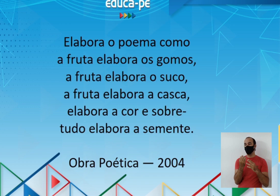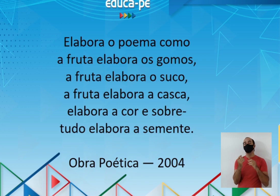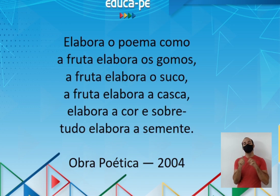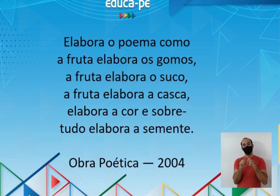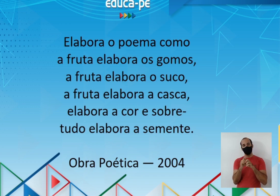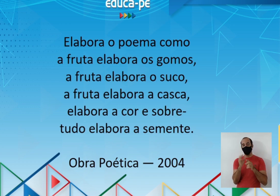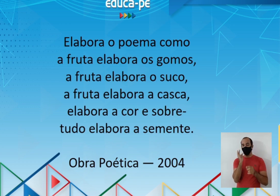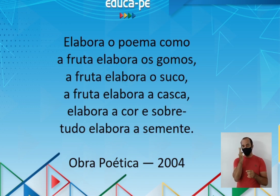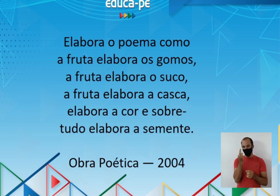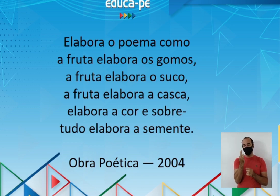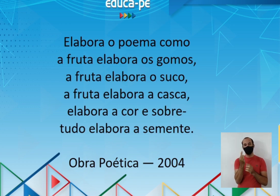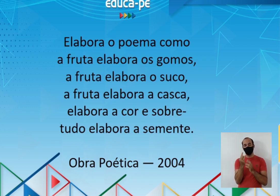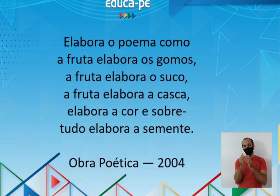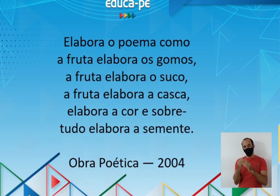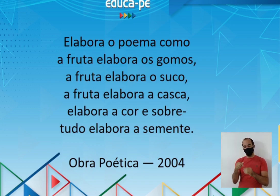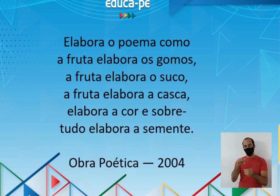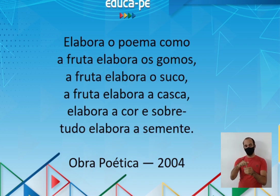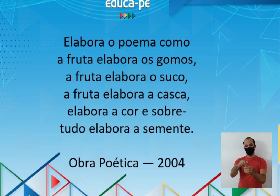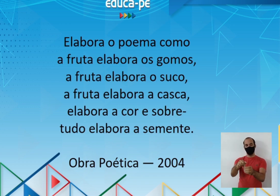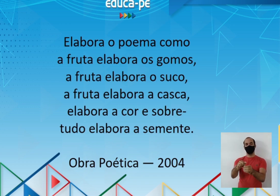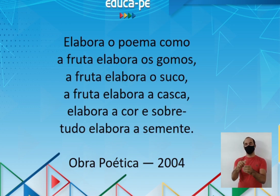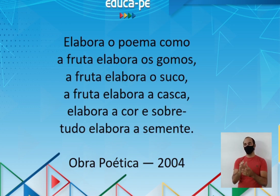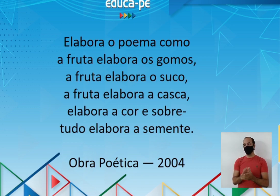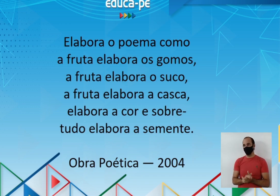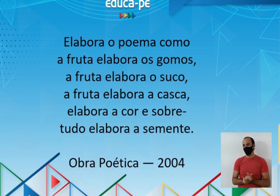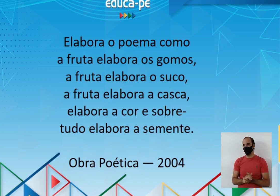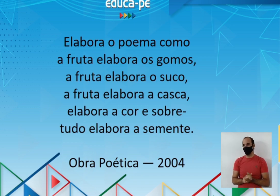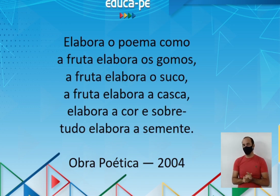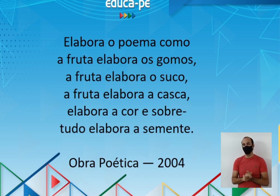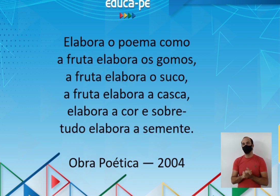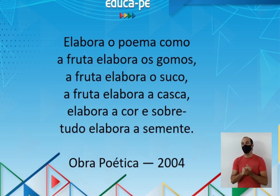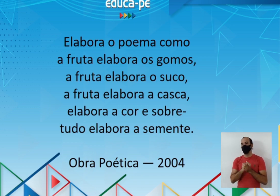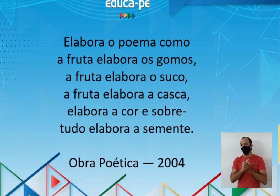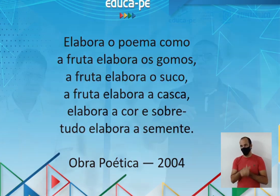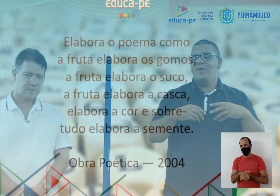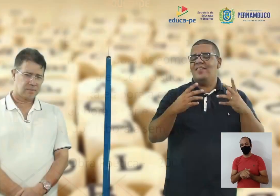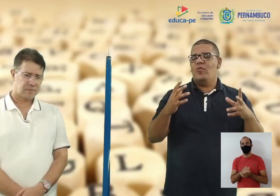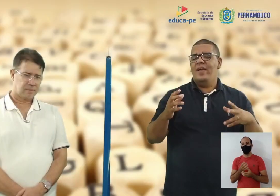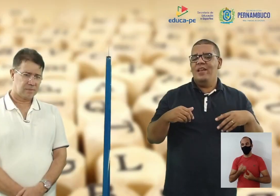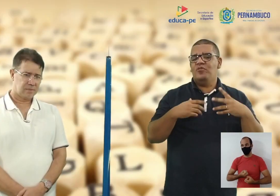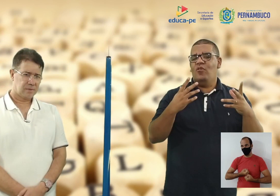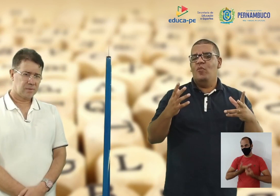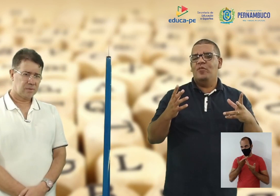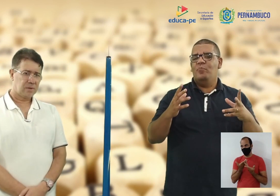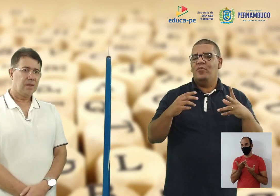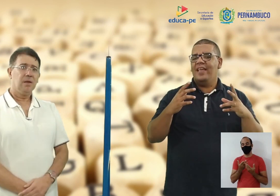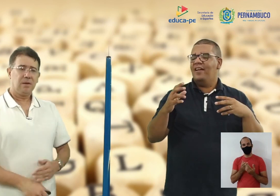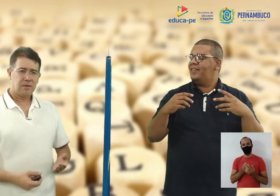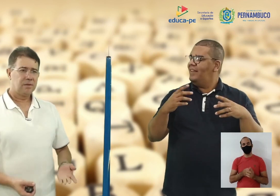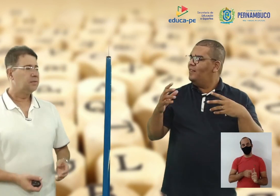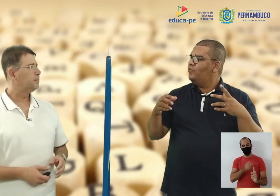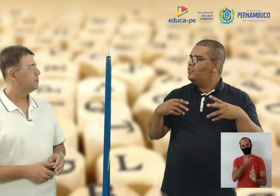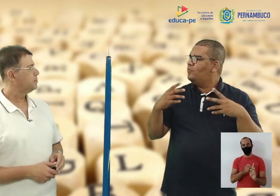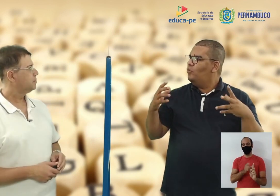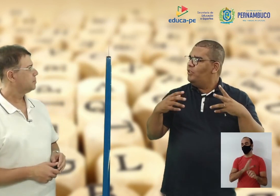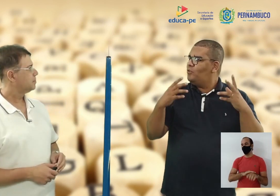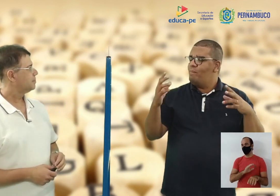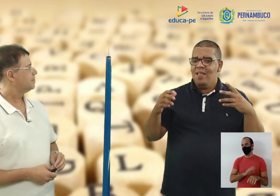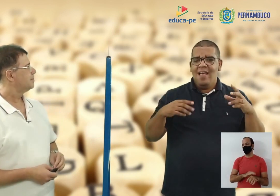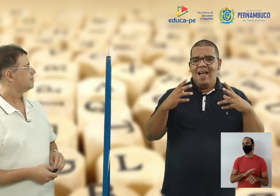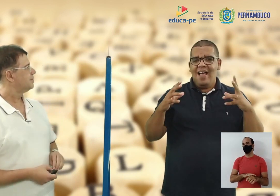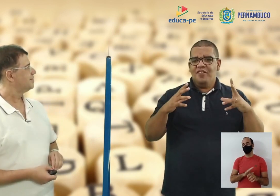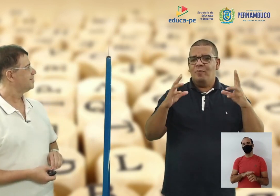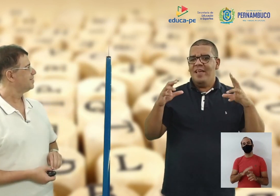semente. Esse poema, Arte Poética, e a gente quer começar com ele, professor Robson, porque eu acho que ele nos diz